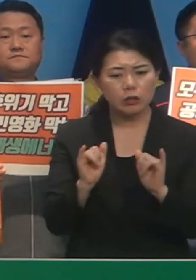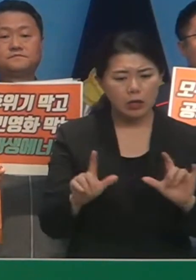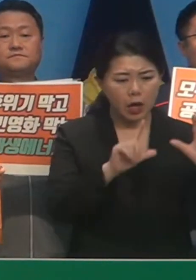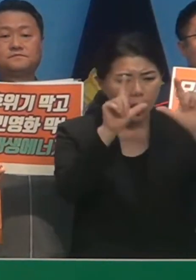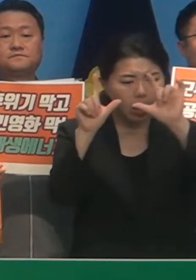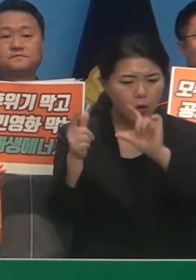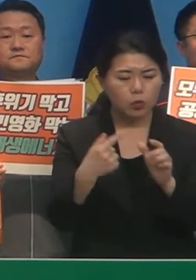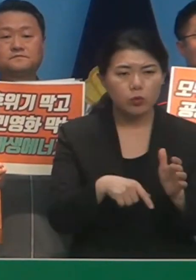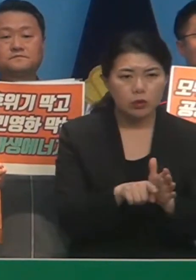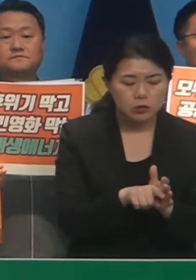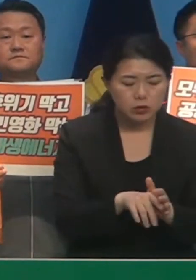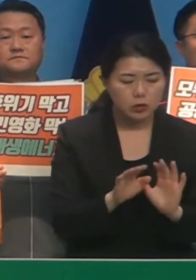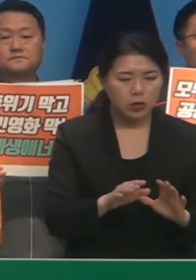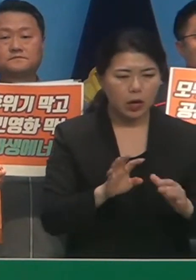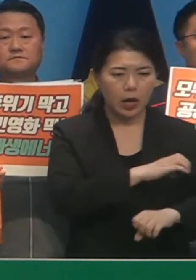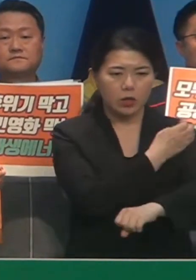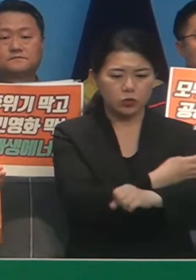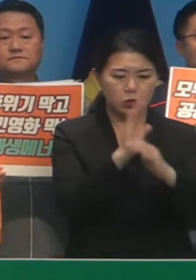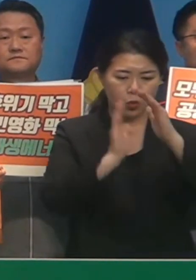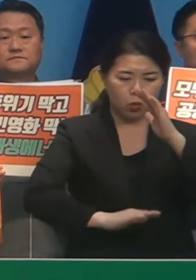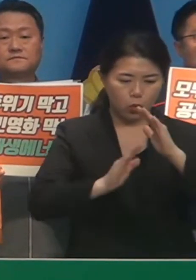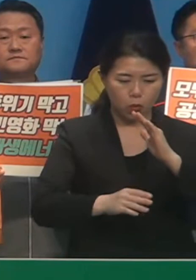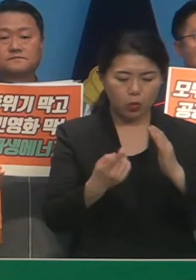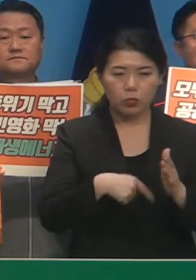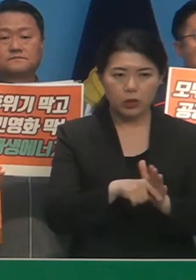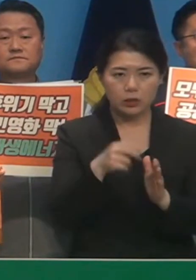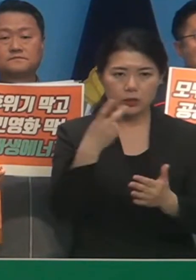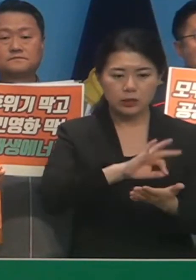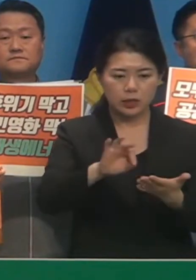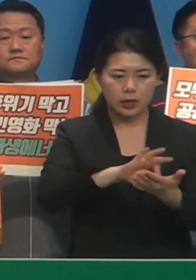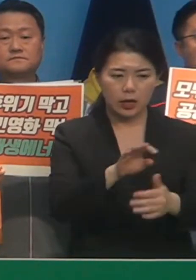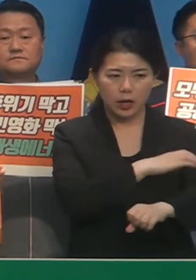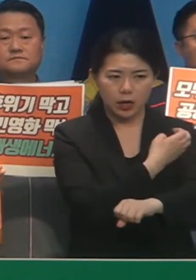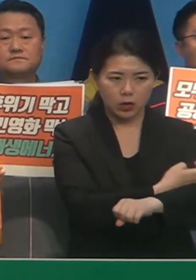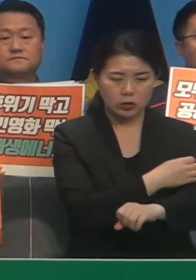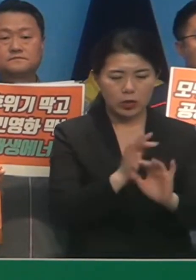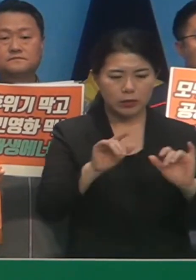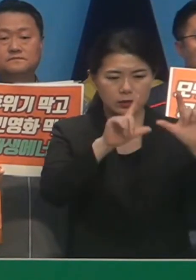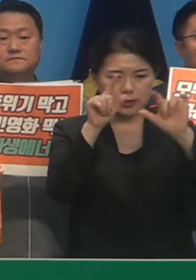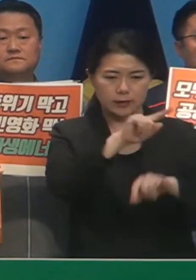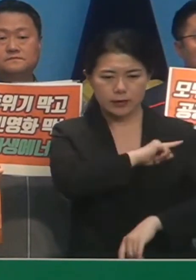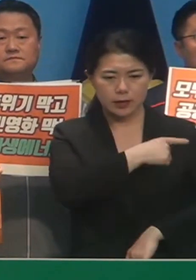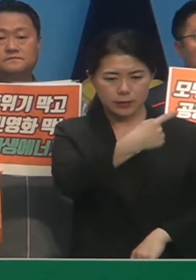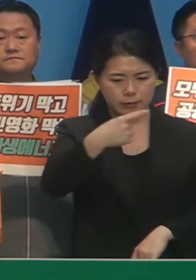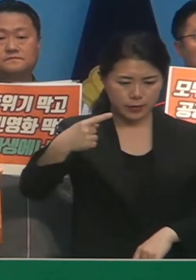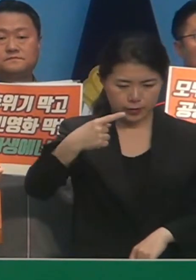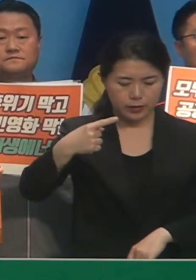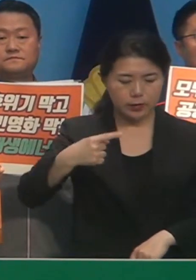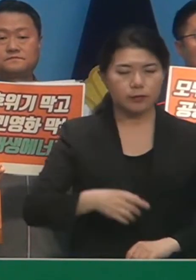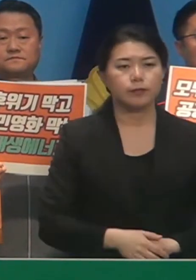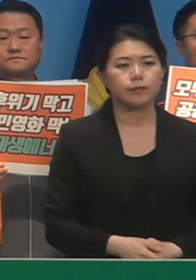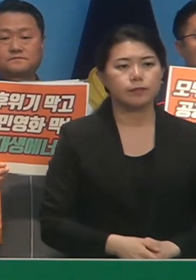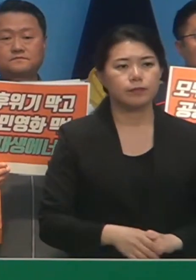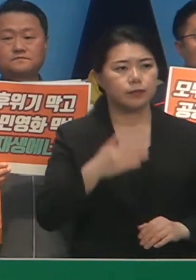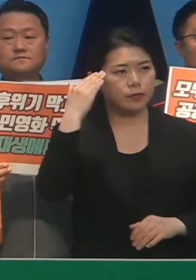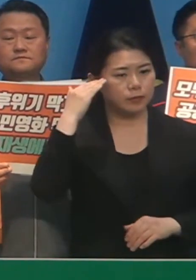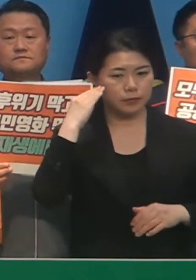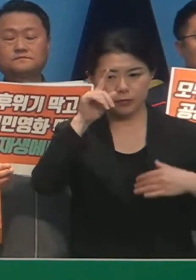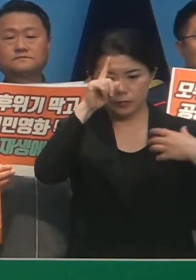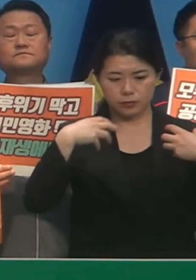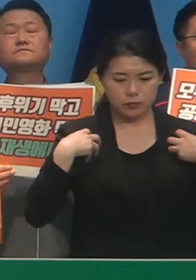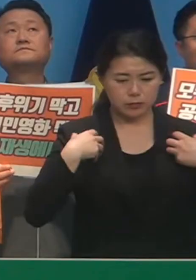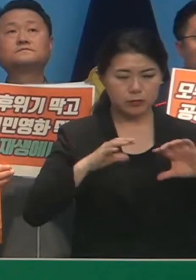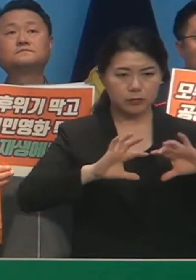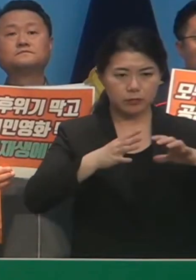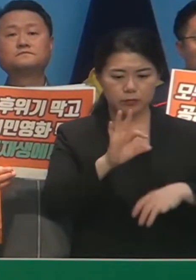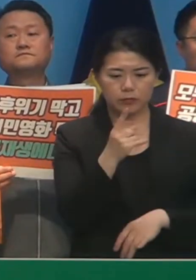위해서도 에너지 공공성을 지키는 재생에너지 전환은 민생 최우선 과제가 되어야 합니다. 한국 정부는